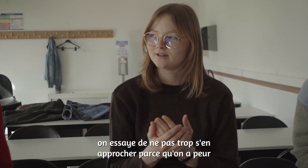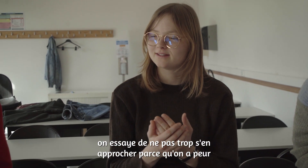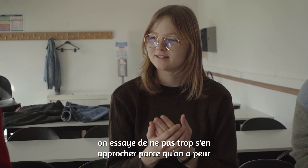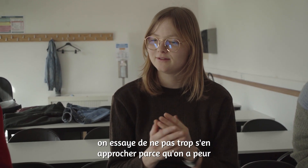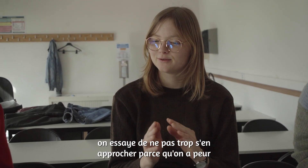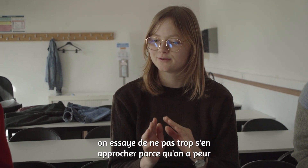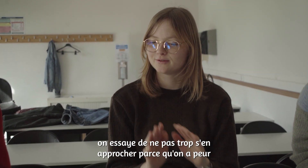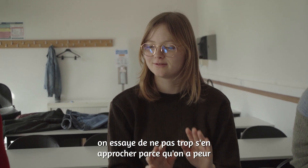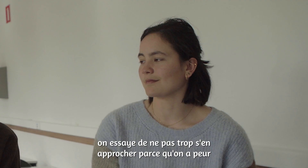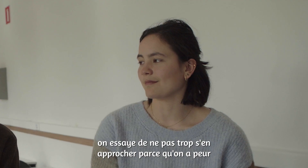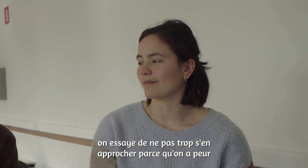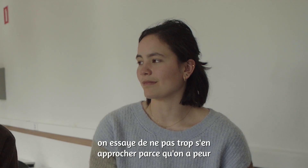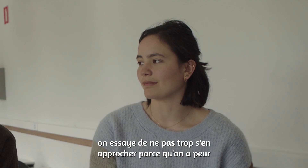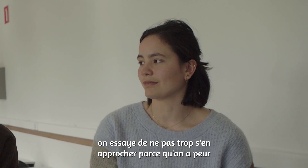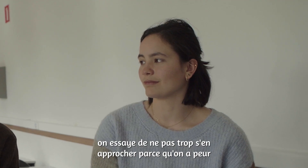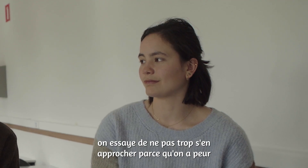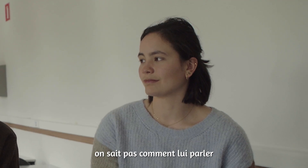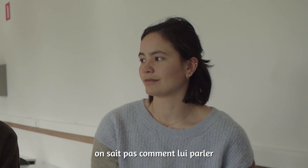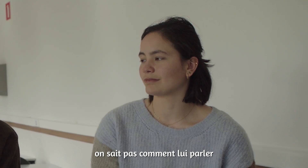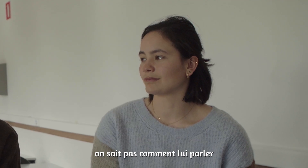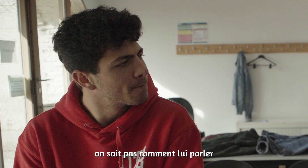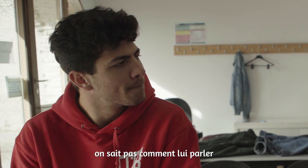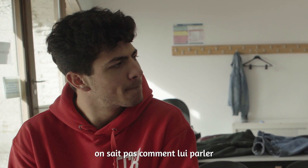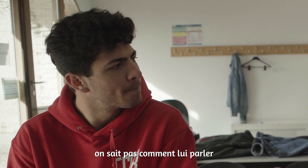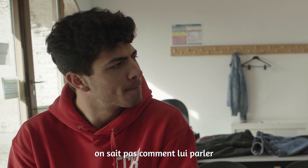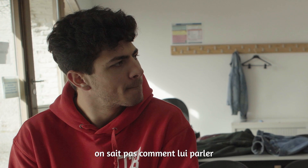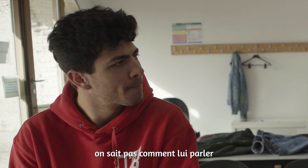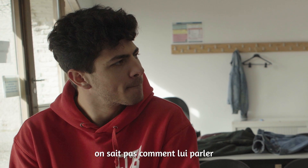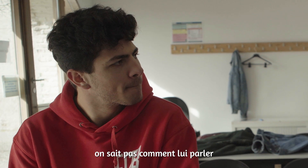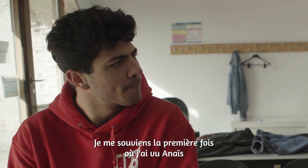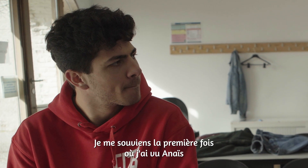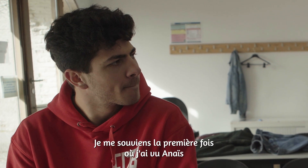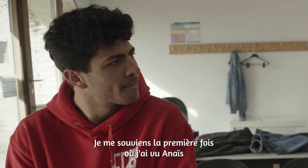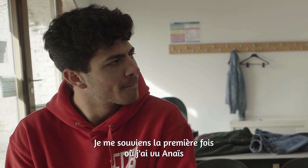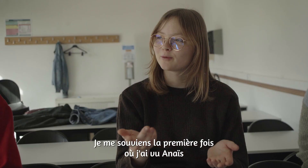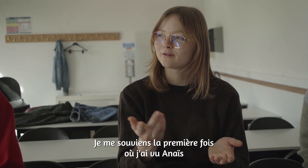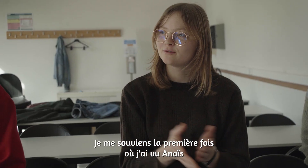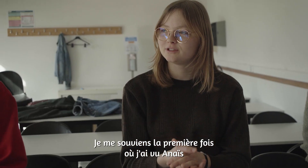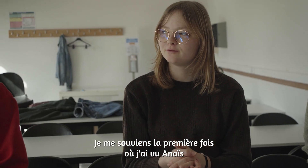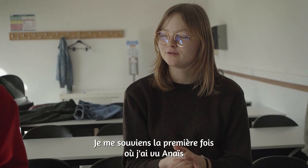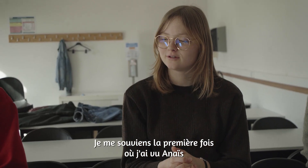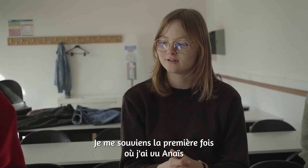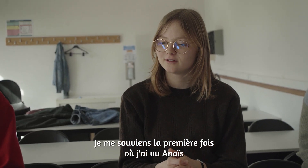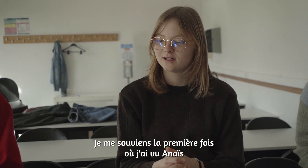essaye de pas trop s'en approcher parce qu'on a peur, on ne sait pas comment lui parler. Je me souviens la première fois où j'ai vu